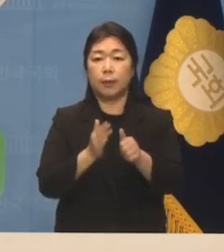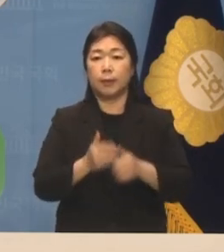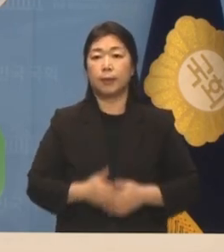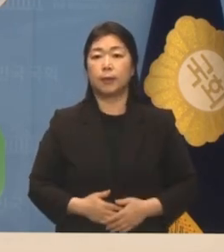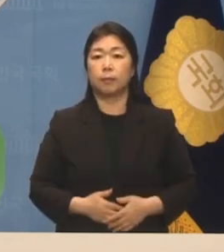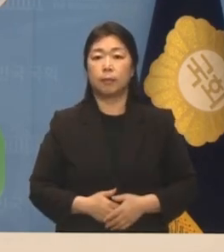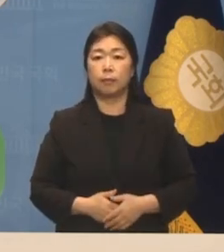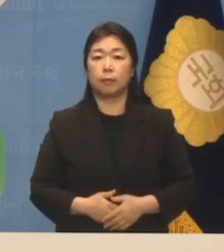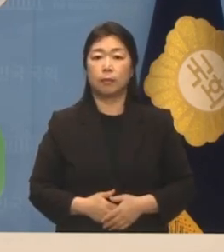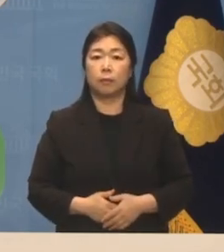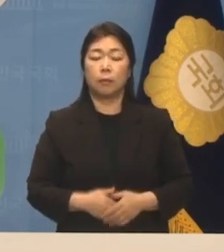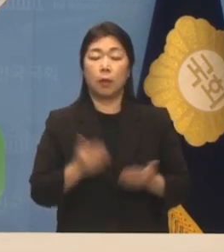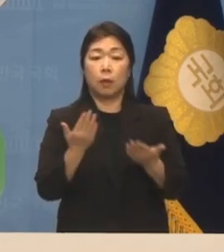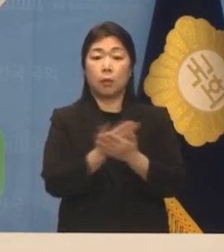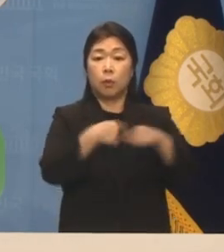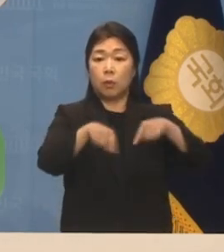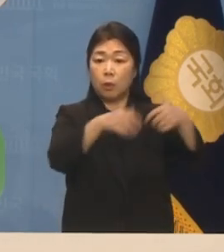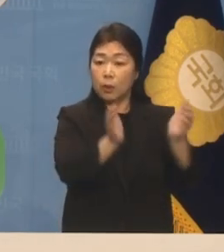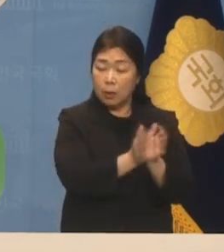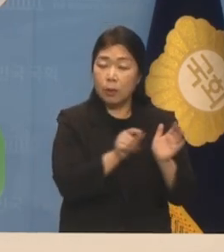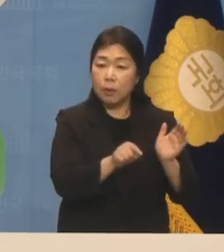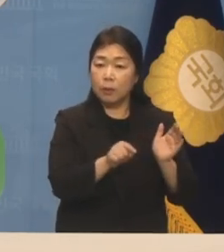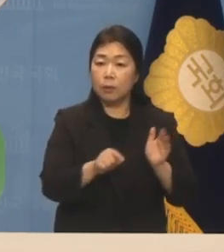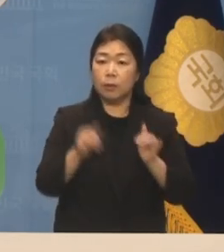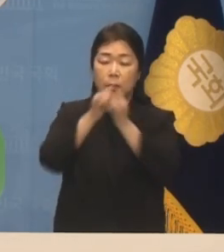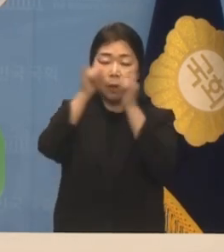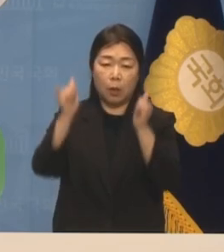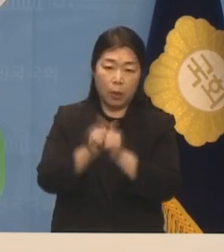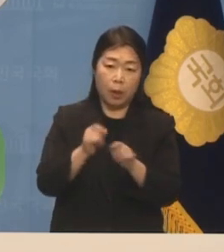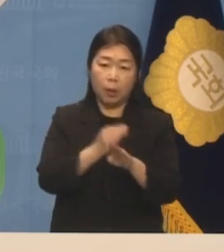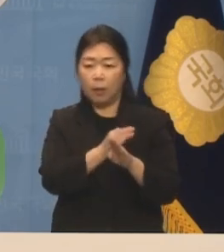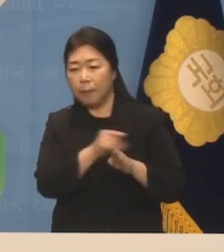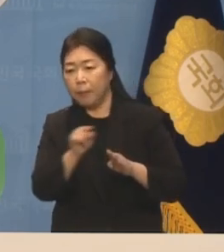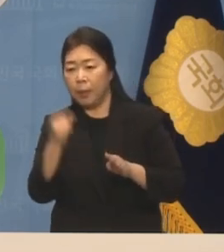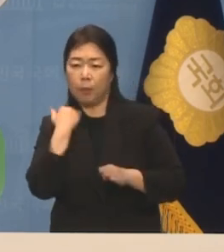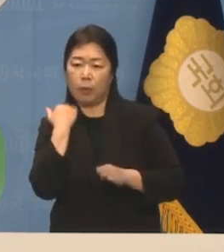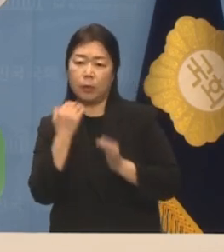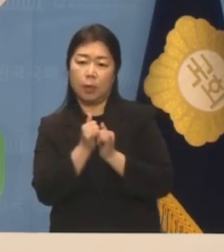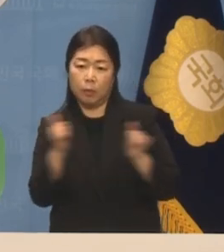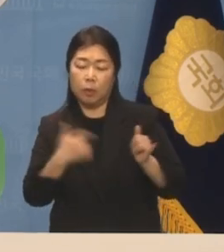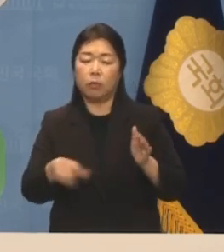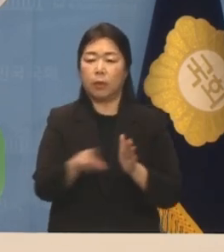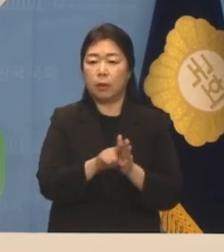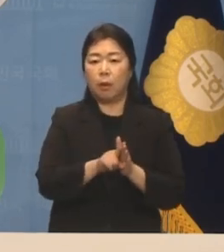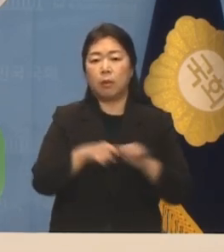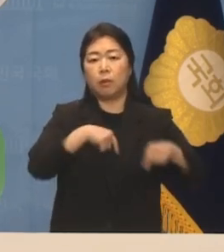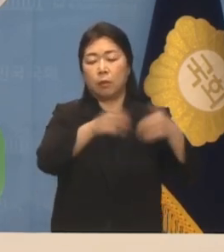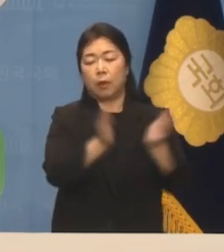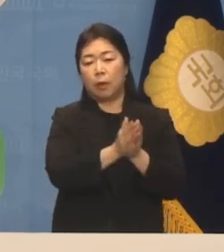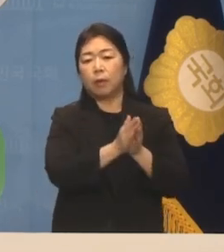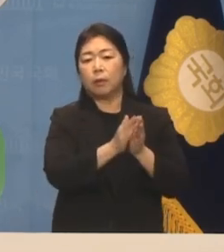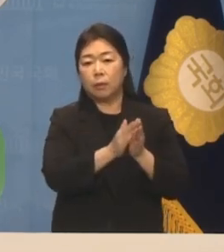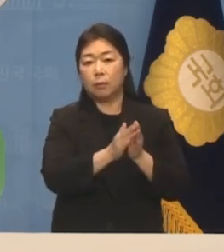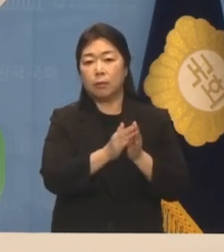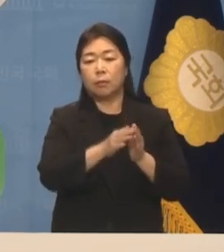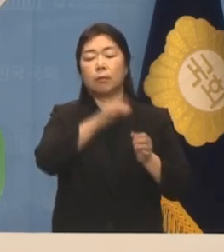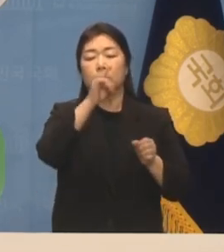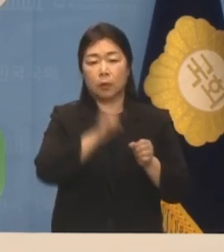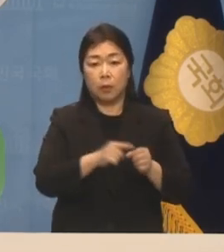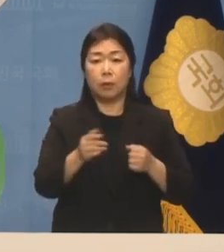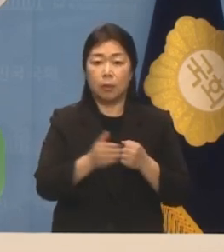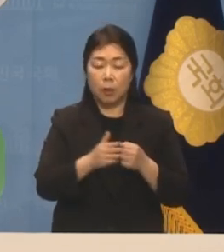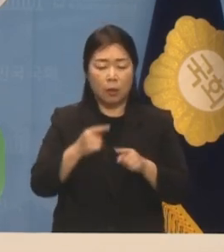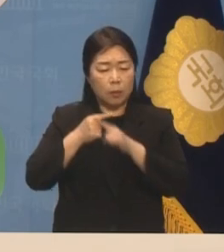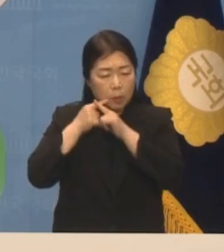부탁드리겠습니다. 진보정당이 우리 사회에 보이지 않는 사람들을 위한 정당이 되기 위하여 헌신적으로